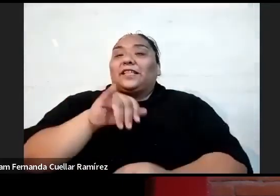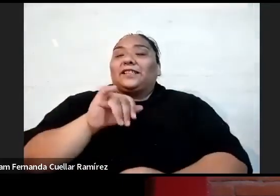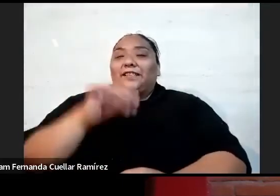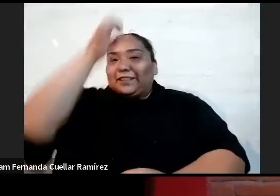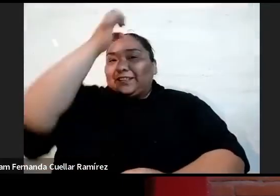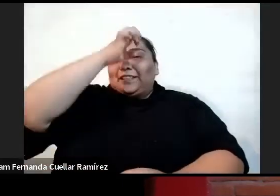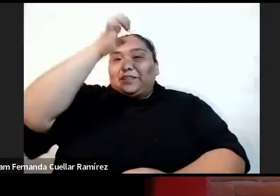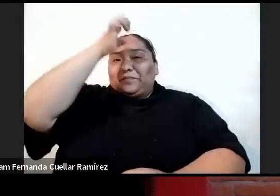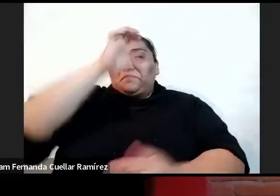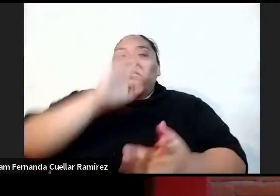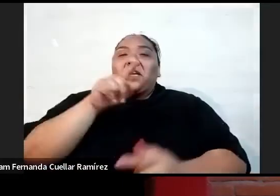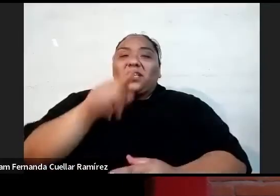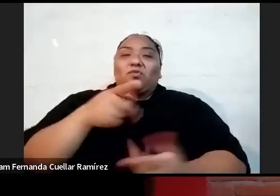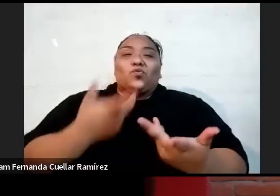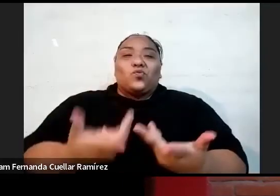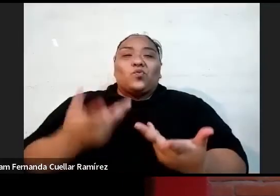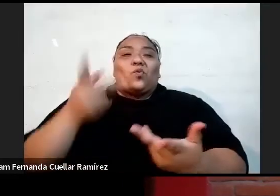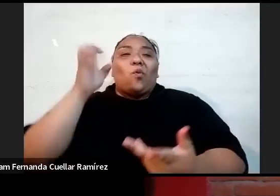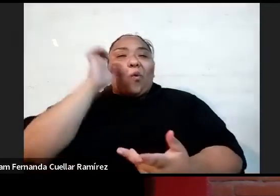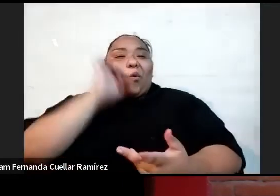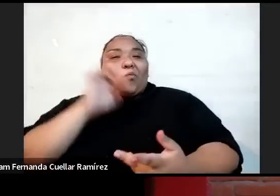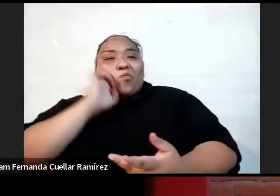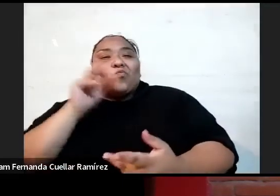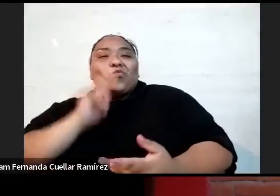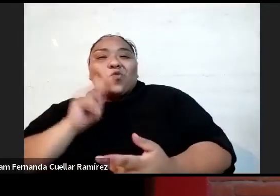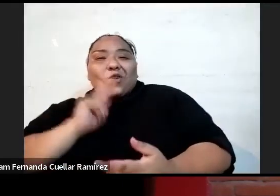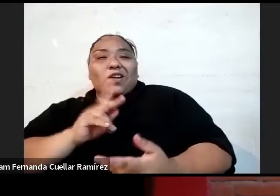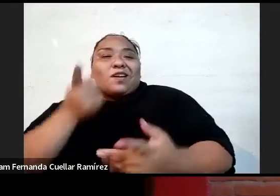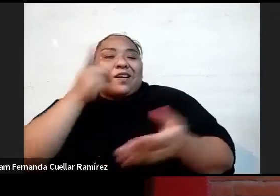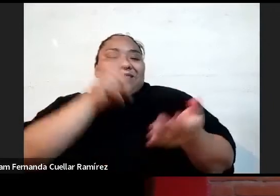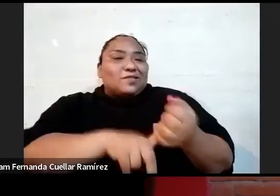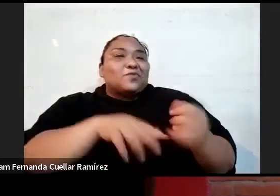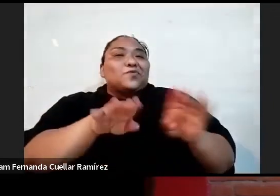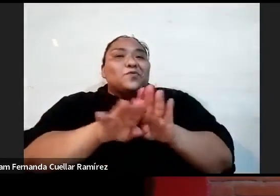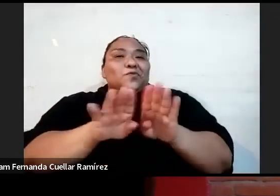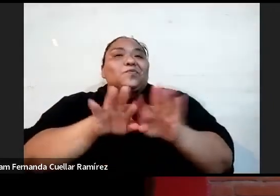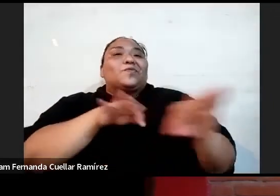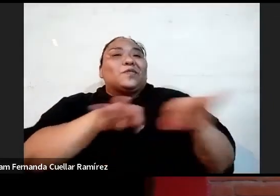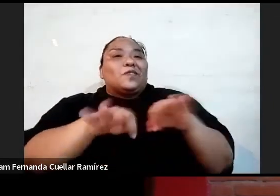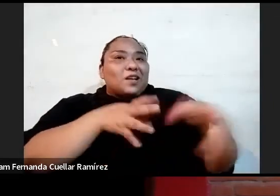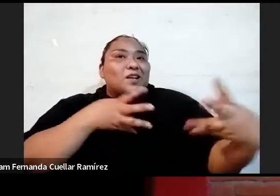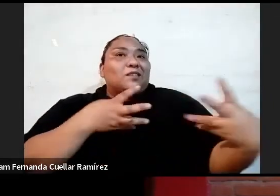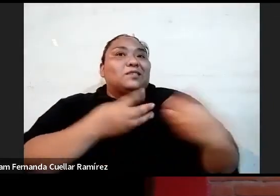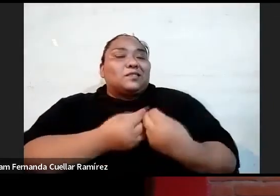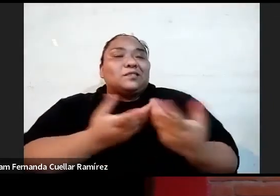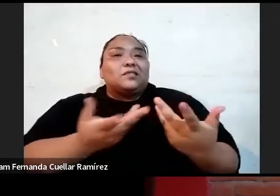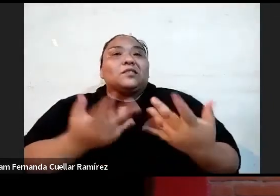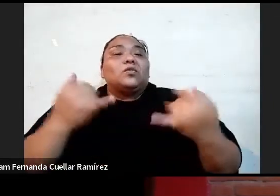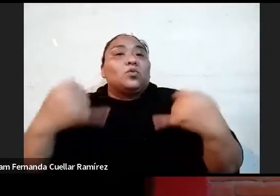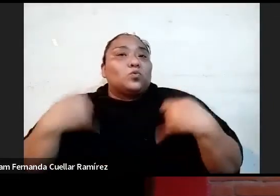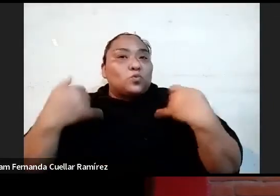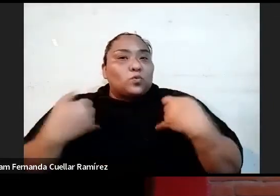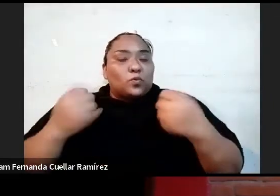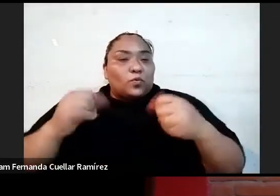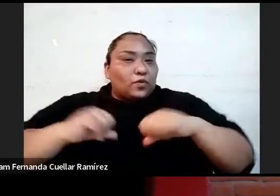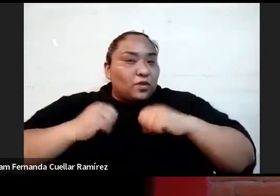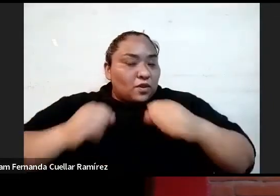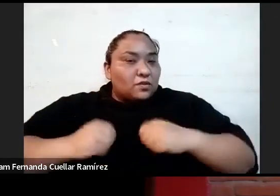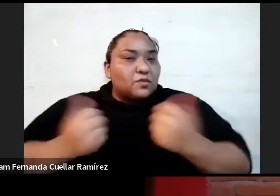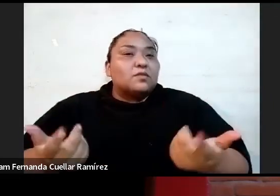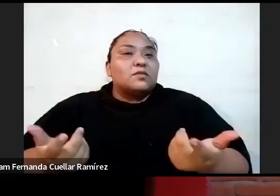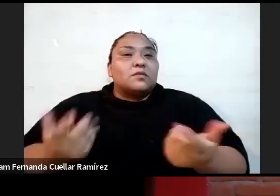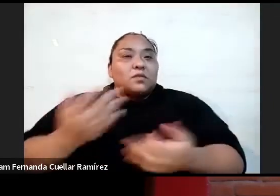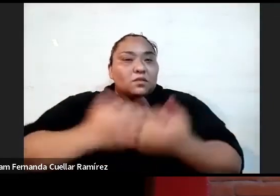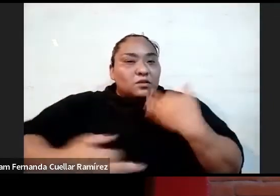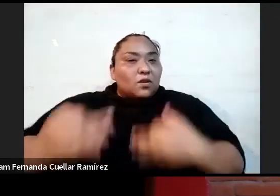experimentaras, que vieras ahí cómo trabajar con ellos, porque además los adolescentes, los jóvenes, ahora sí